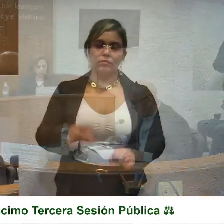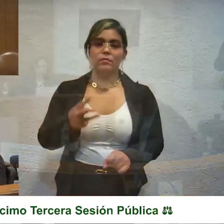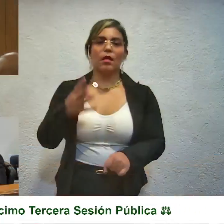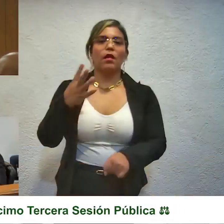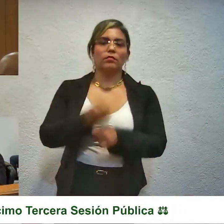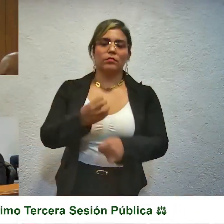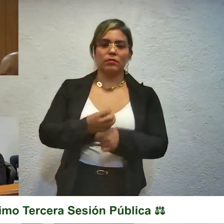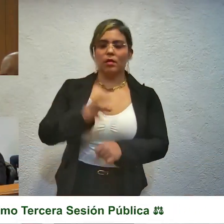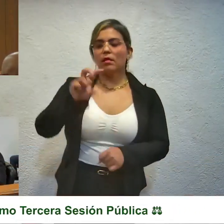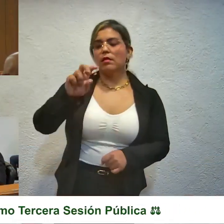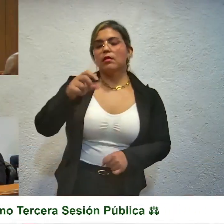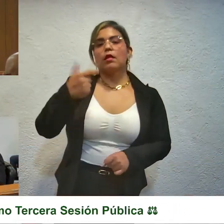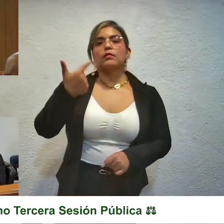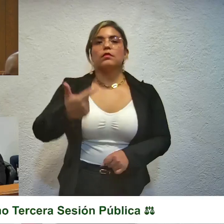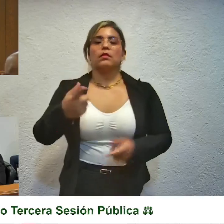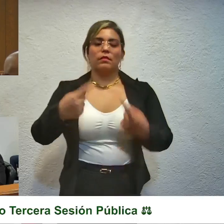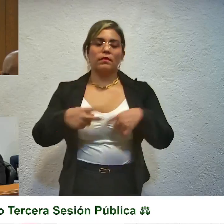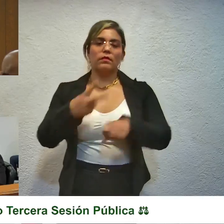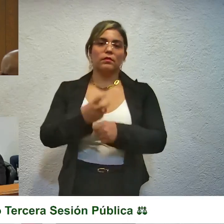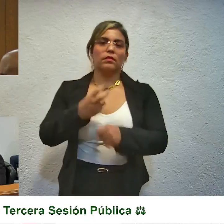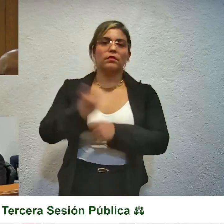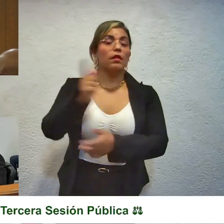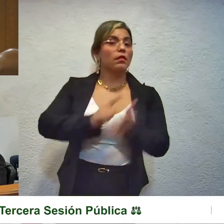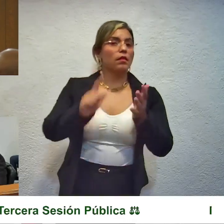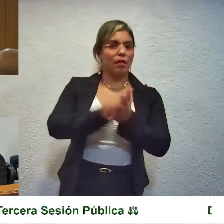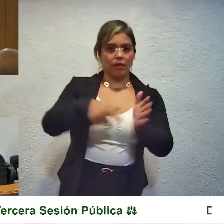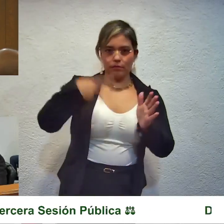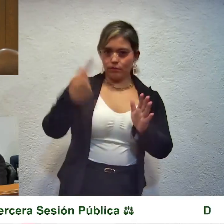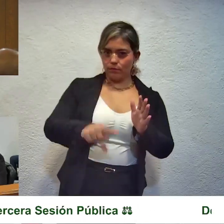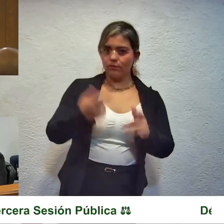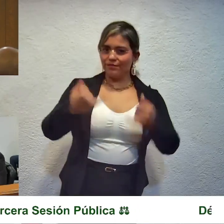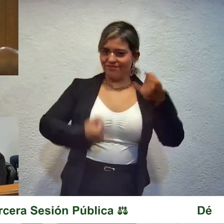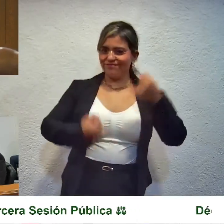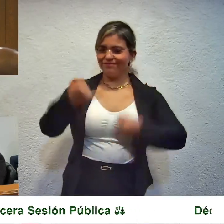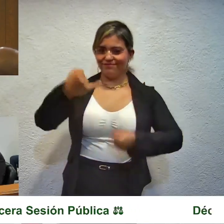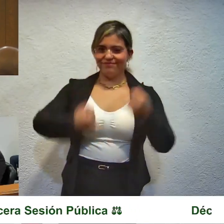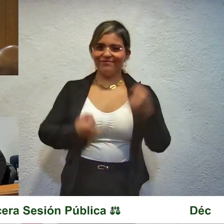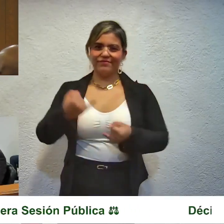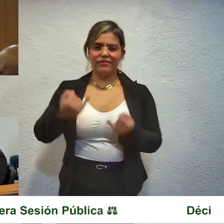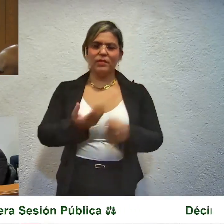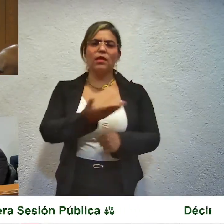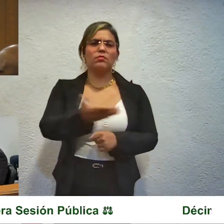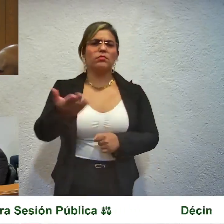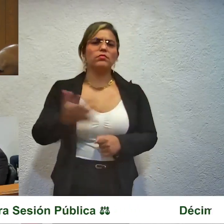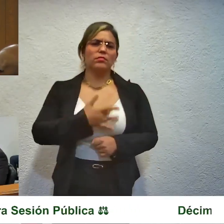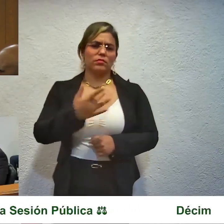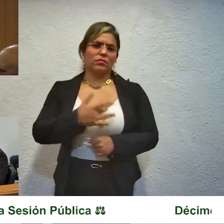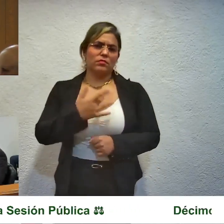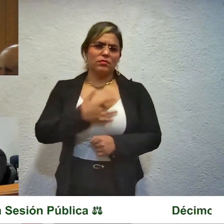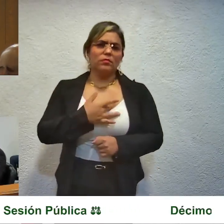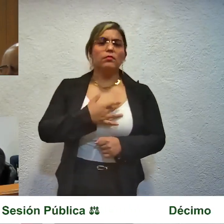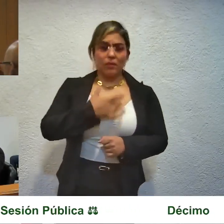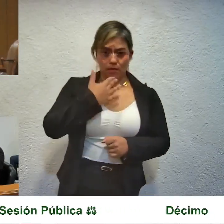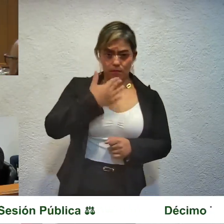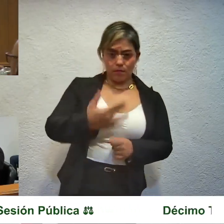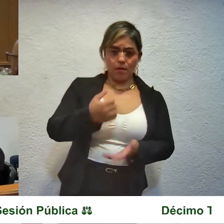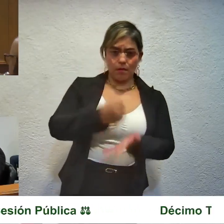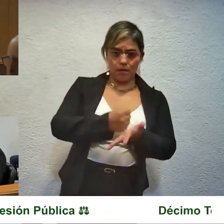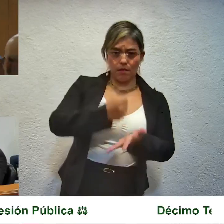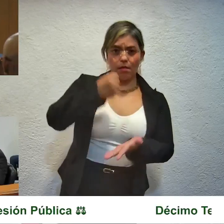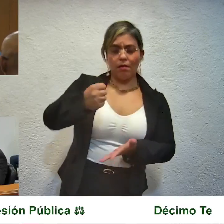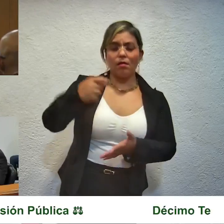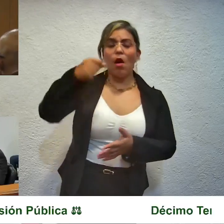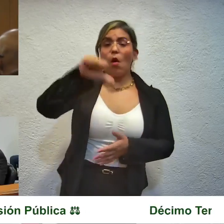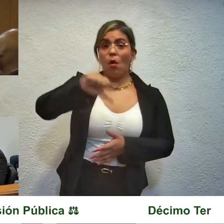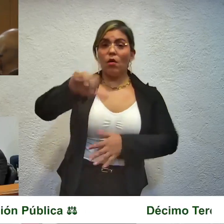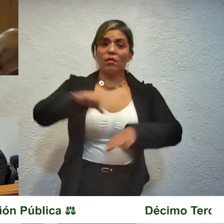novena y 37, fracción segunda de la Ley Orgánica del Tribunal Electoral del Estado, pongo a su consideración la lista de los asuntos a discutirse en la